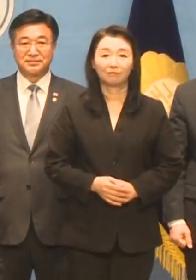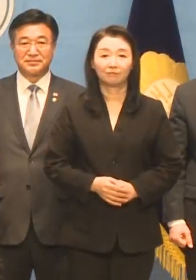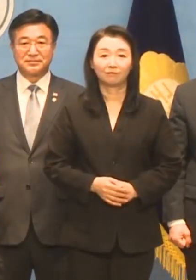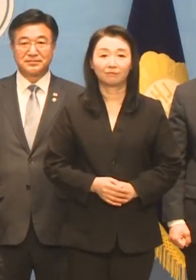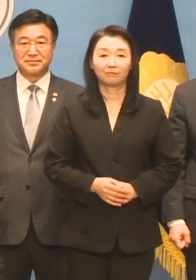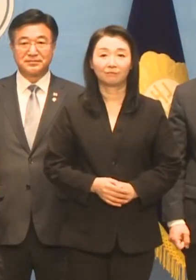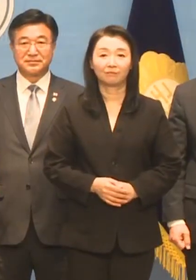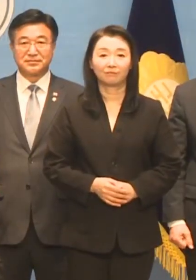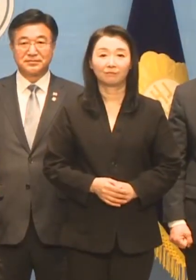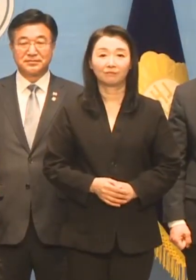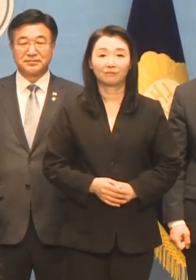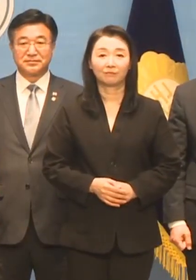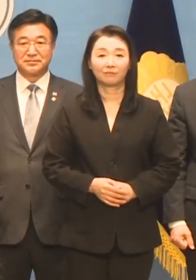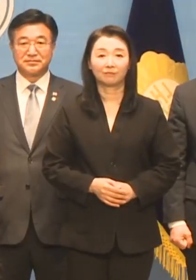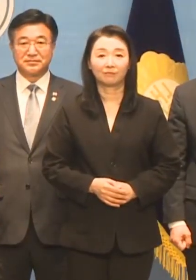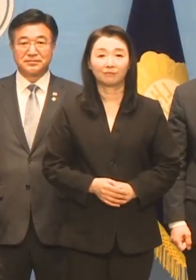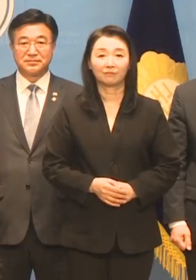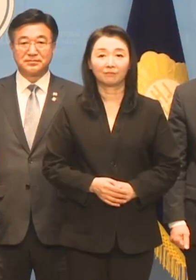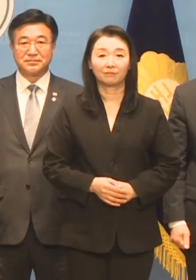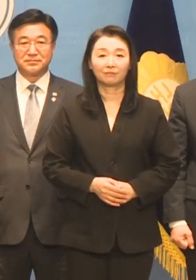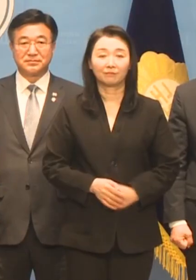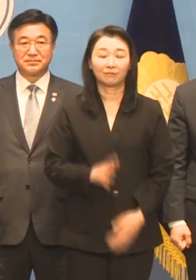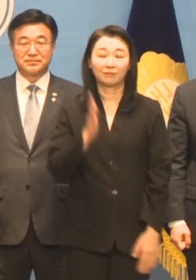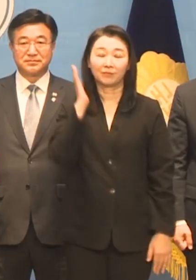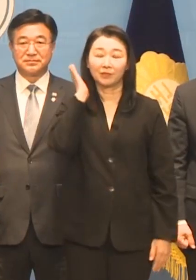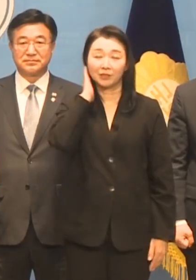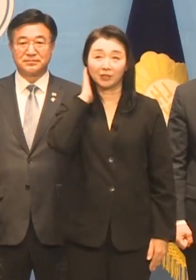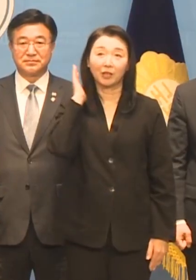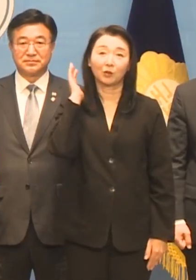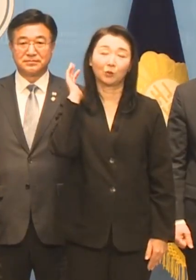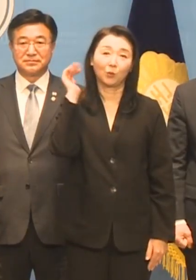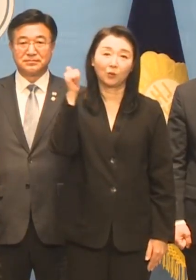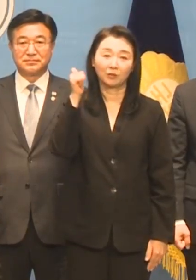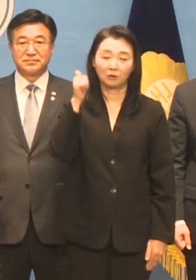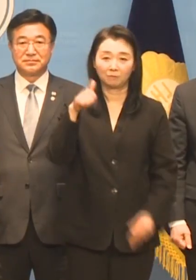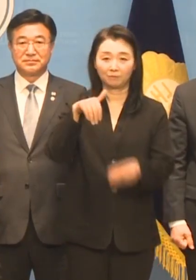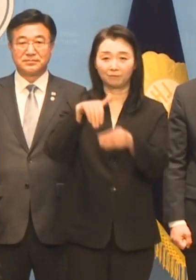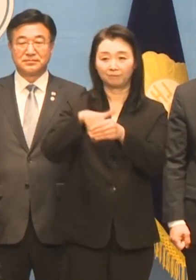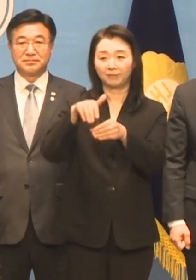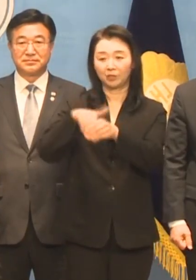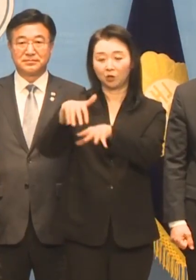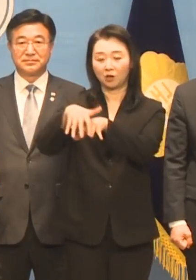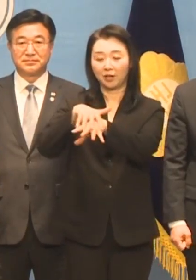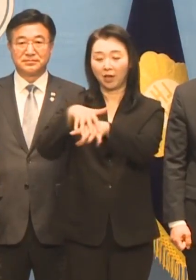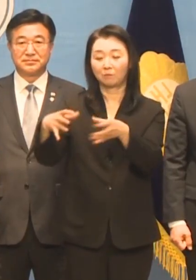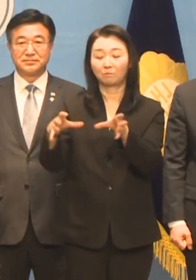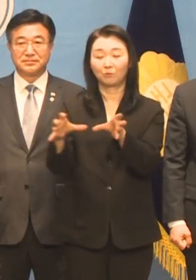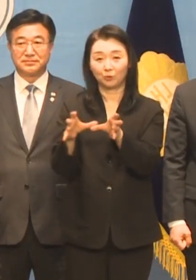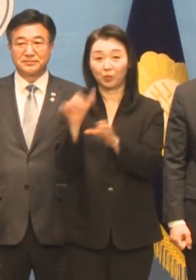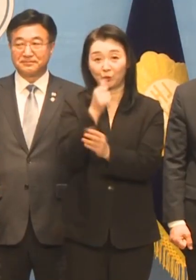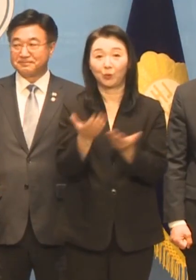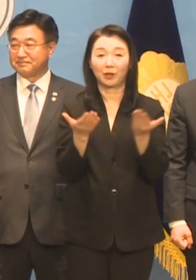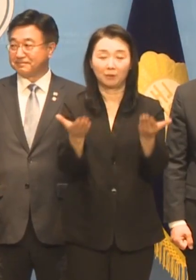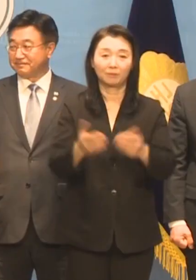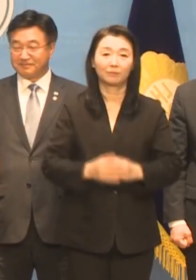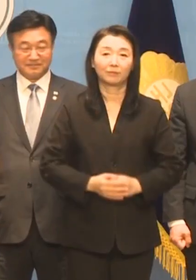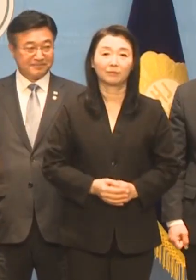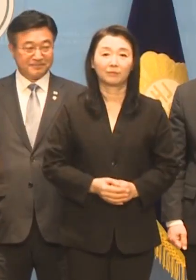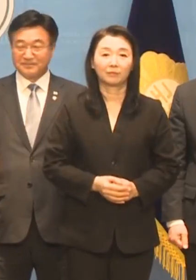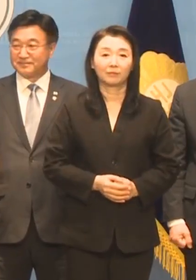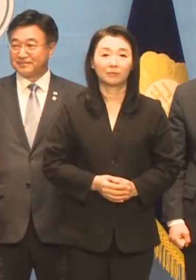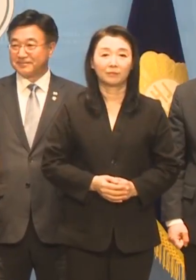대통령 경선 캠프를 함께 이끌어 가실 분들을 소개해 드리도록 하겠습니다.